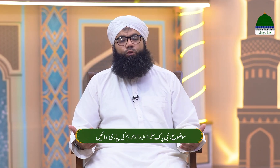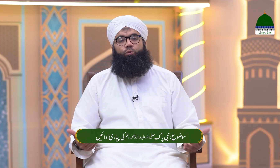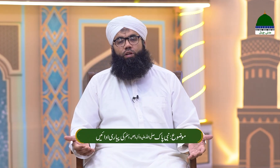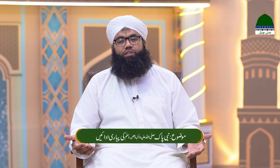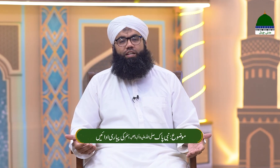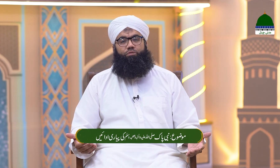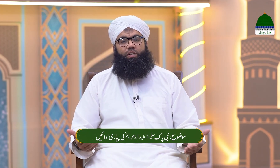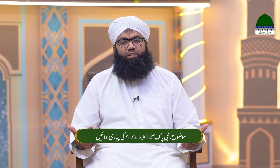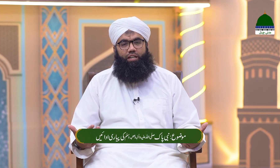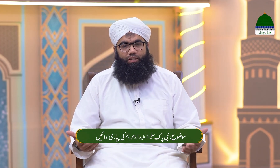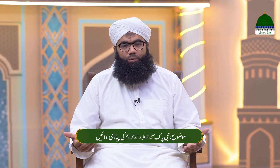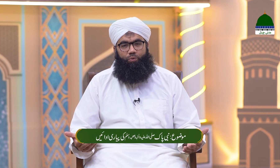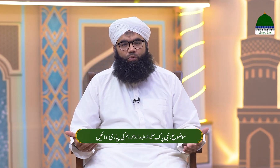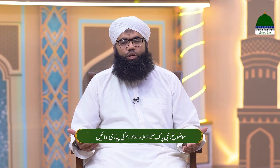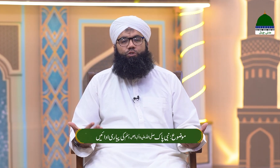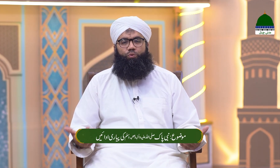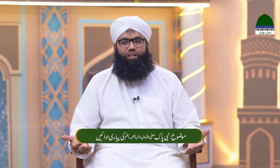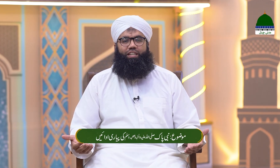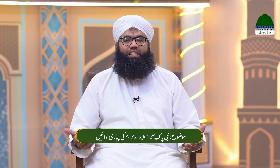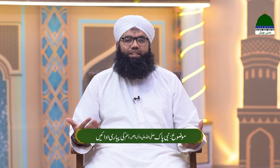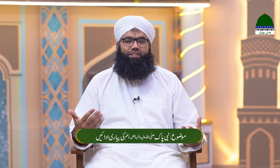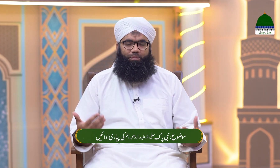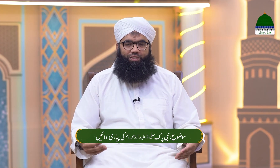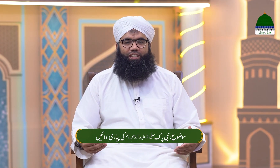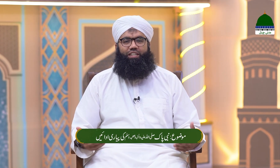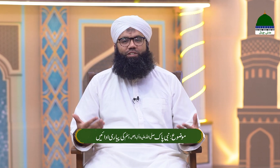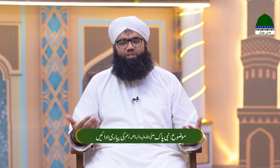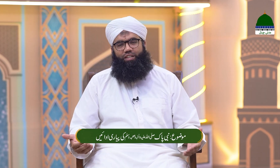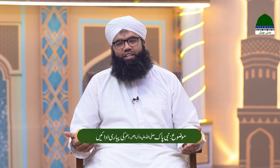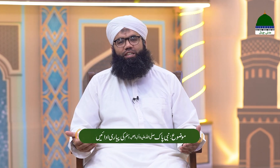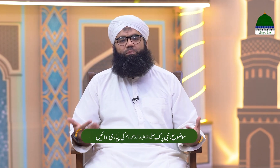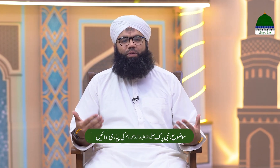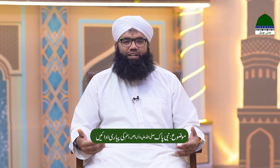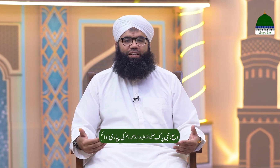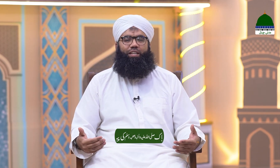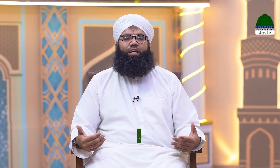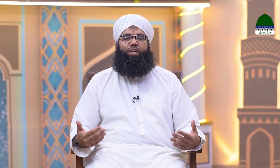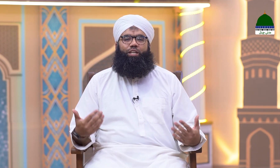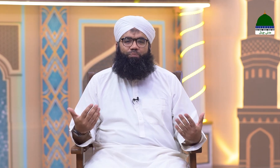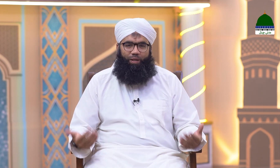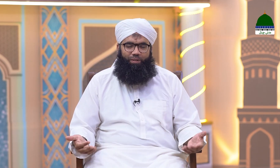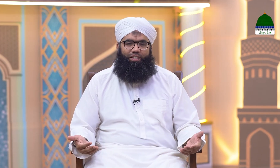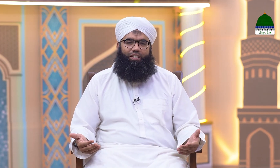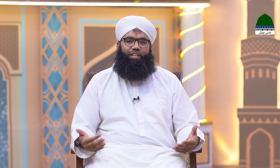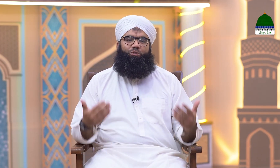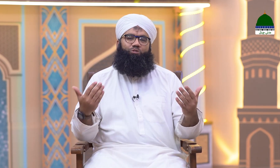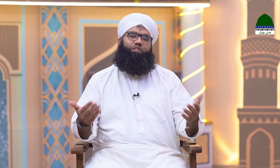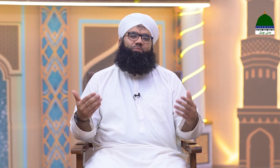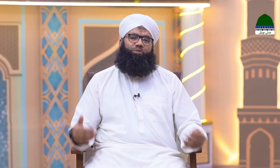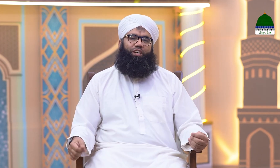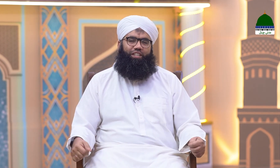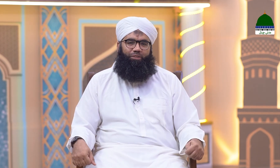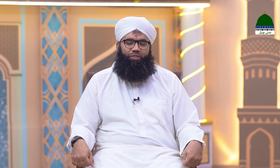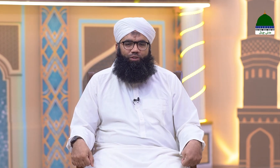کی، حضور علیہ الصلوۃ والسلام کی اداؤں کو سننے کی، سمجھنے کی، سیکھنے کی، پڑھنے کی، اس پر عمل کرنے کی، دوسروں